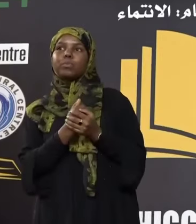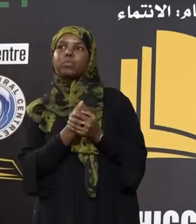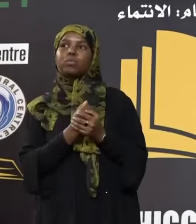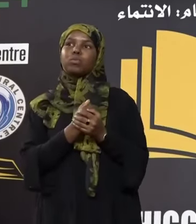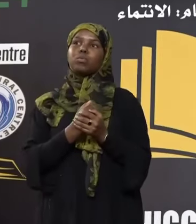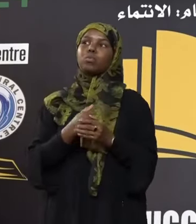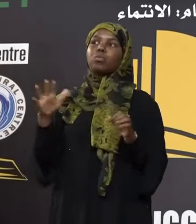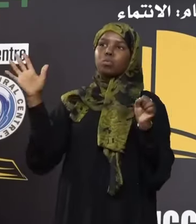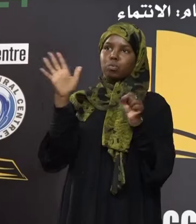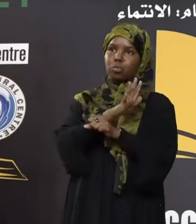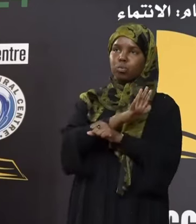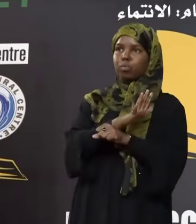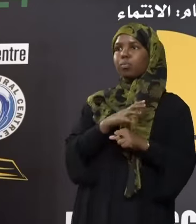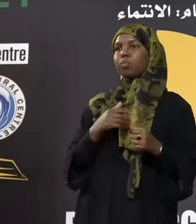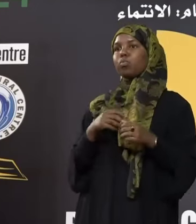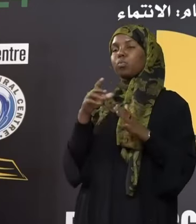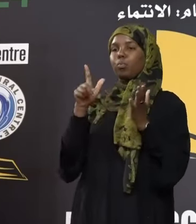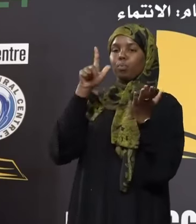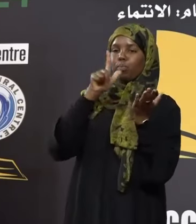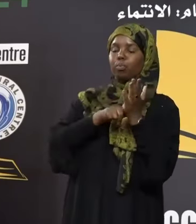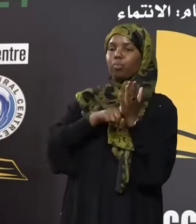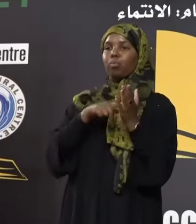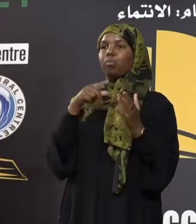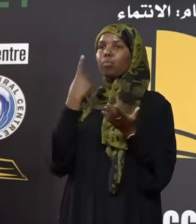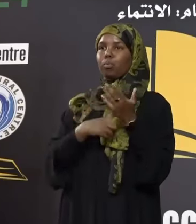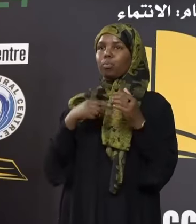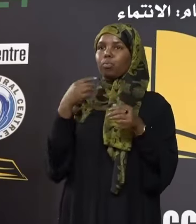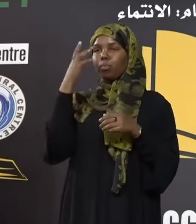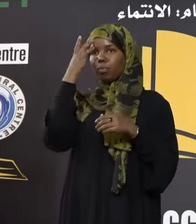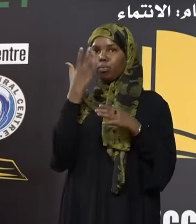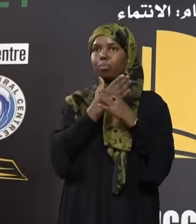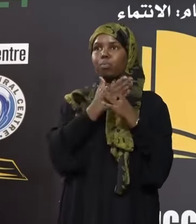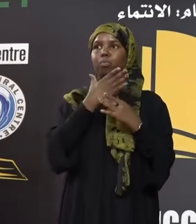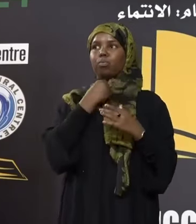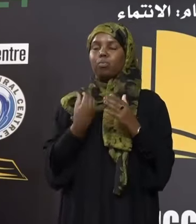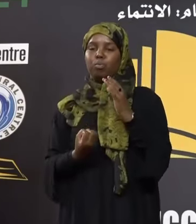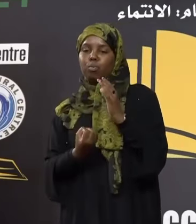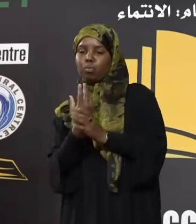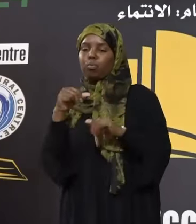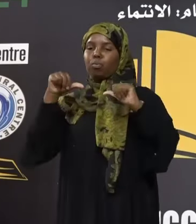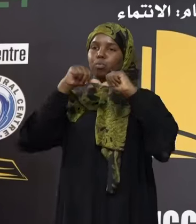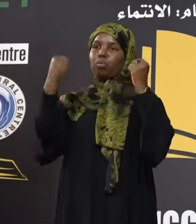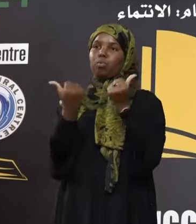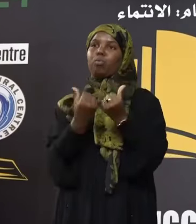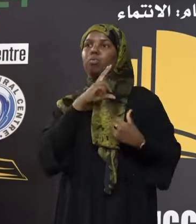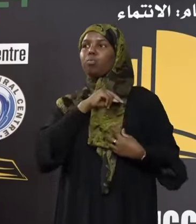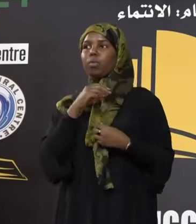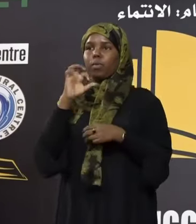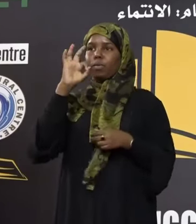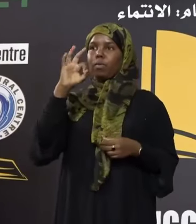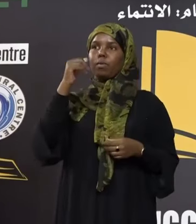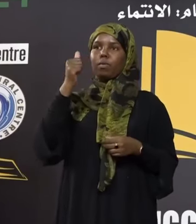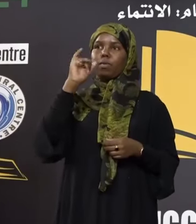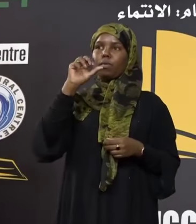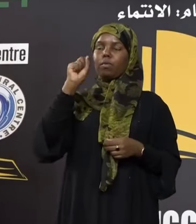أو بوحيي شروده أنك وأنك صبحنا أورك كل قني فيصل كاش